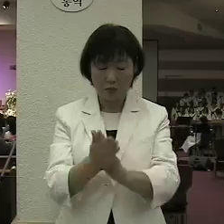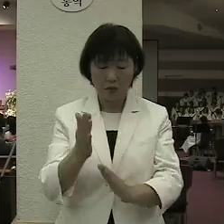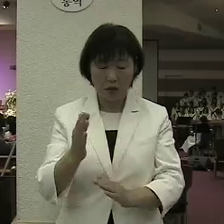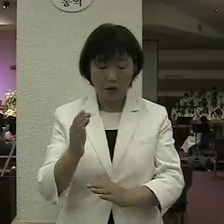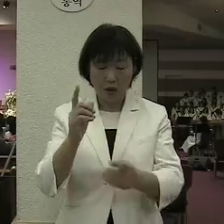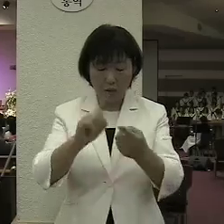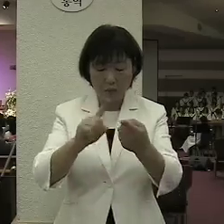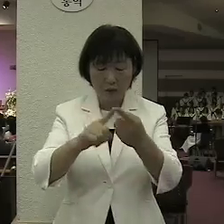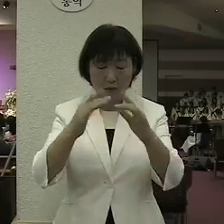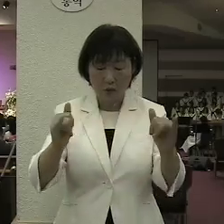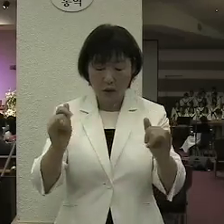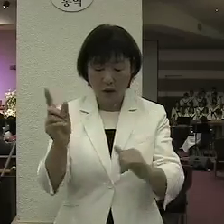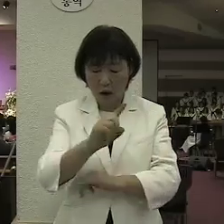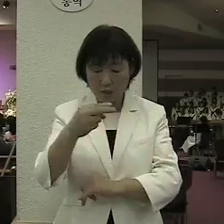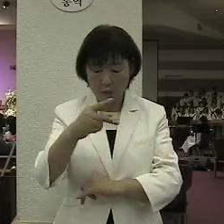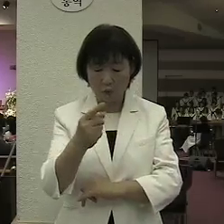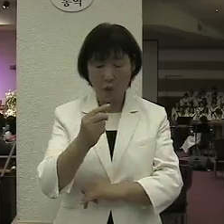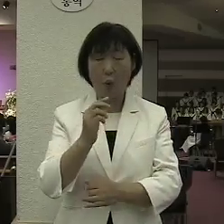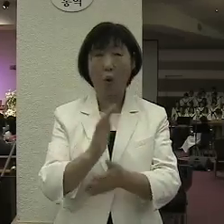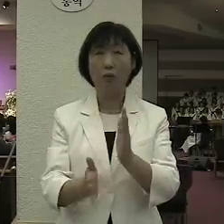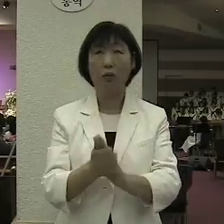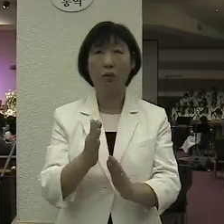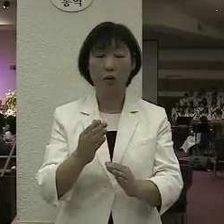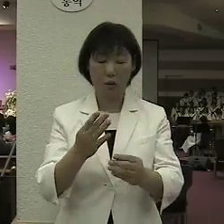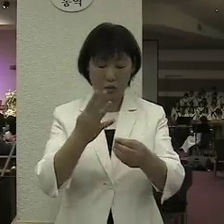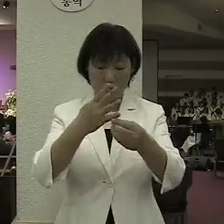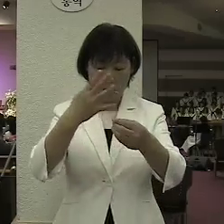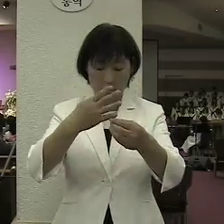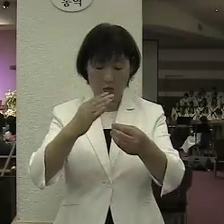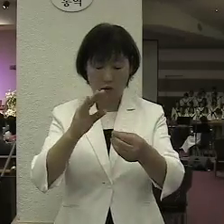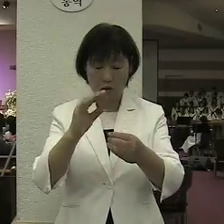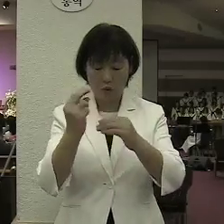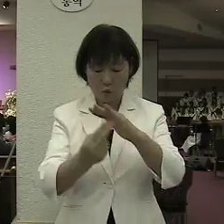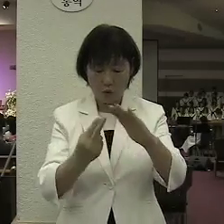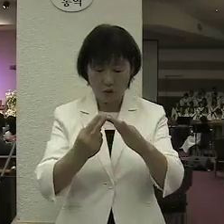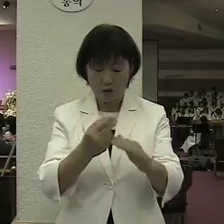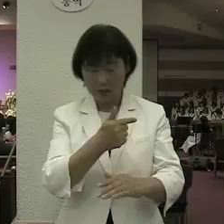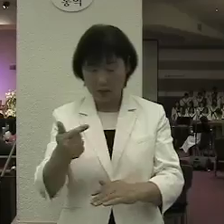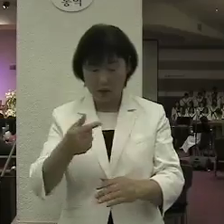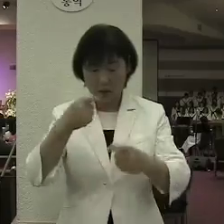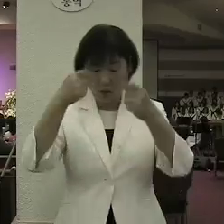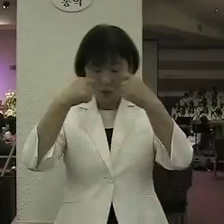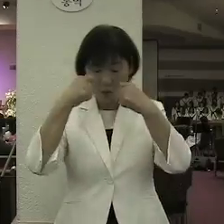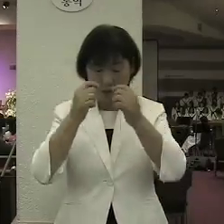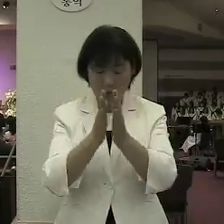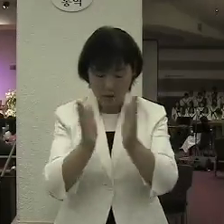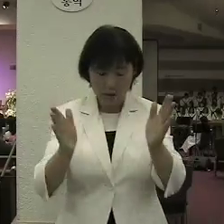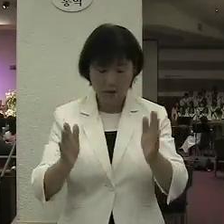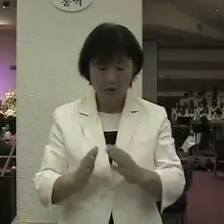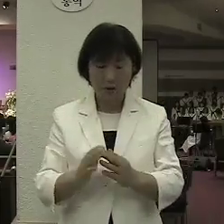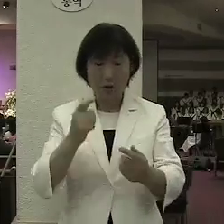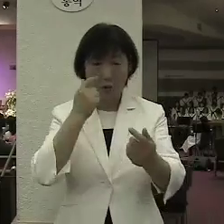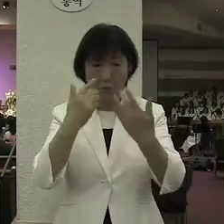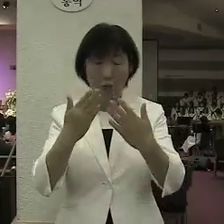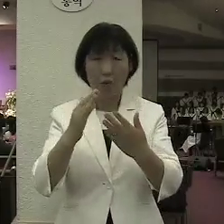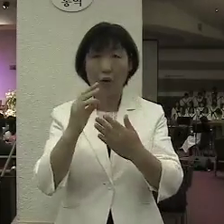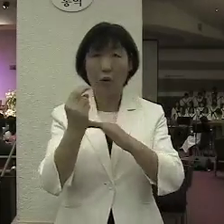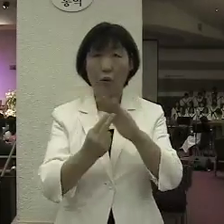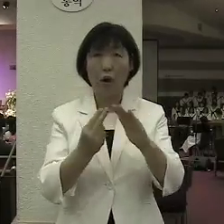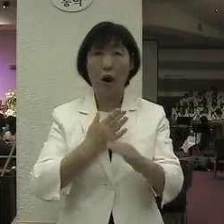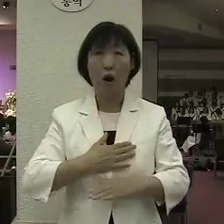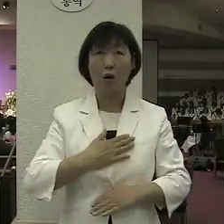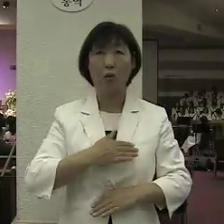열 수 있는 사람이 아무도 없습니다. 2절부터 4절까지 말씀을 보니까 하늘에나 땅에서나